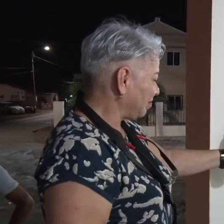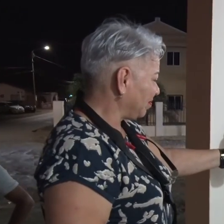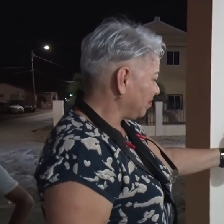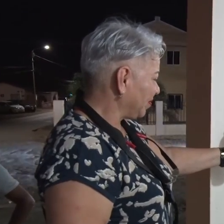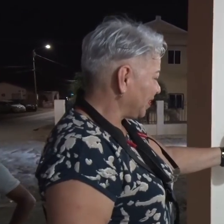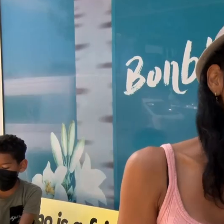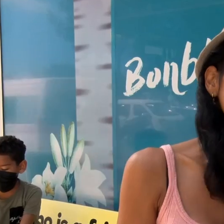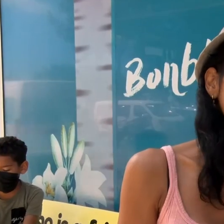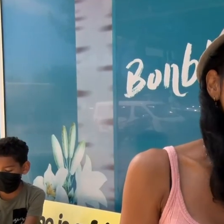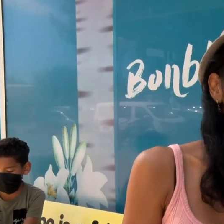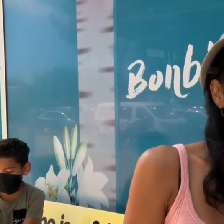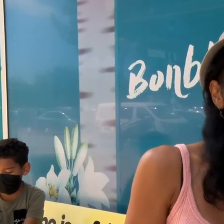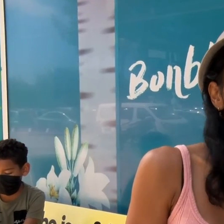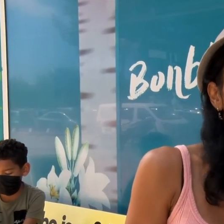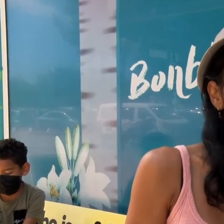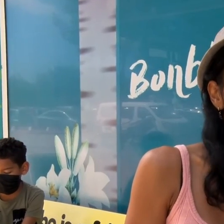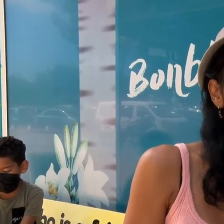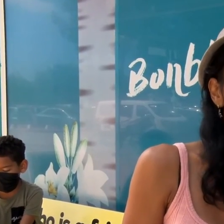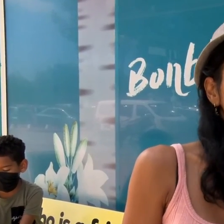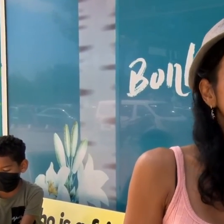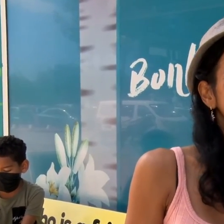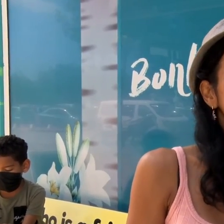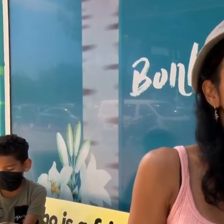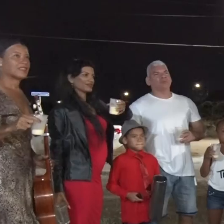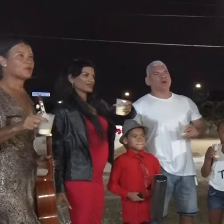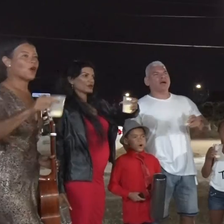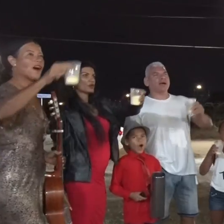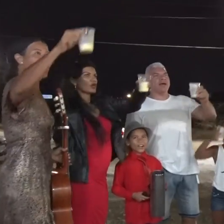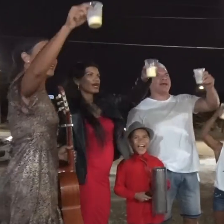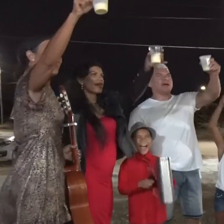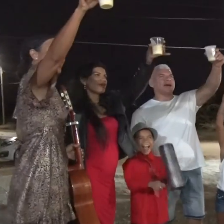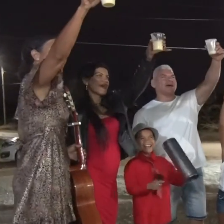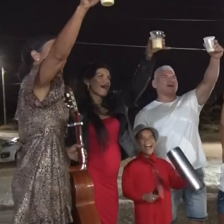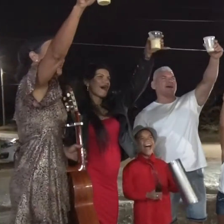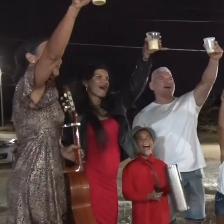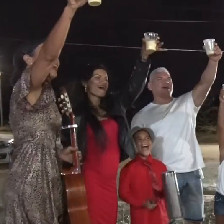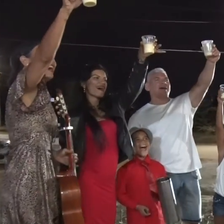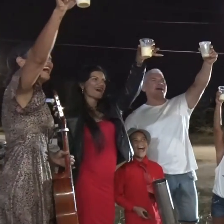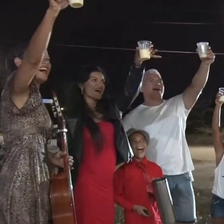jullie en de zegen van God voor jullie allemaal.